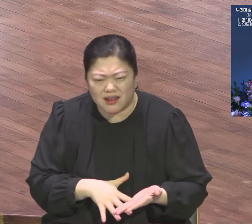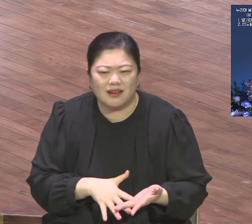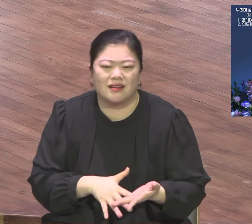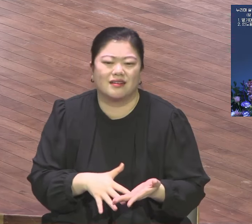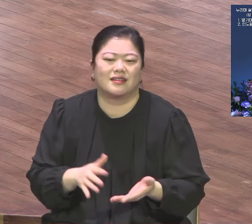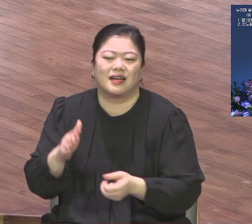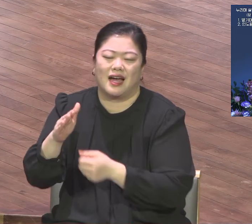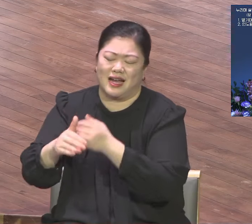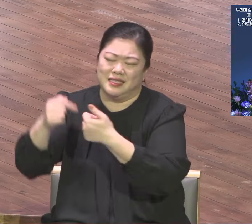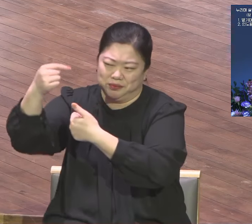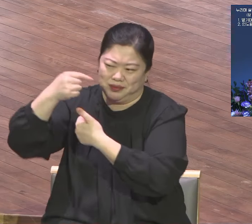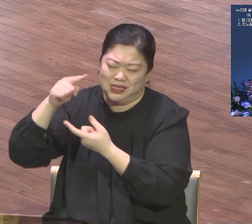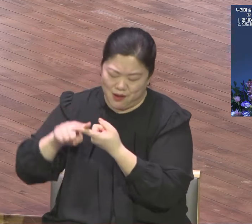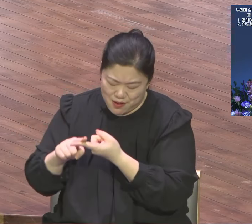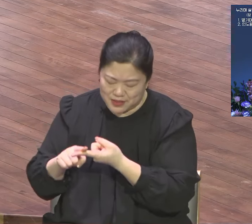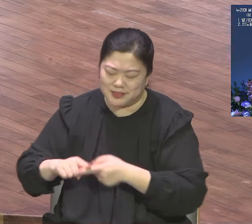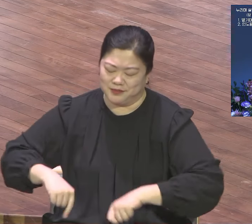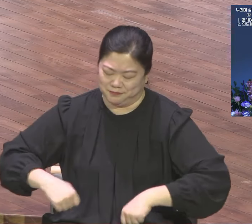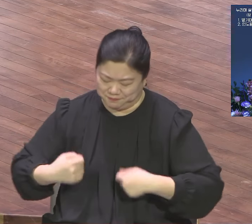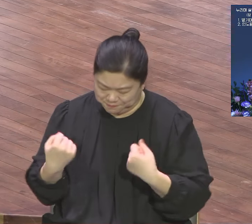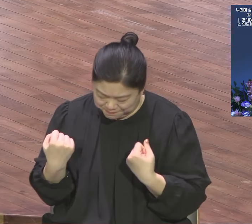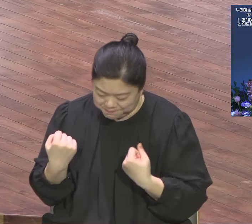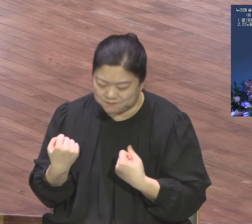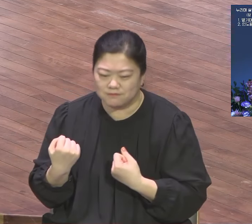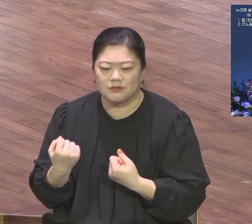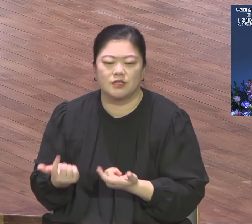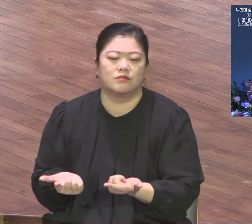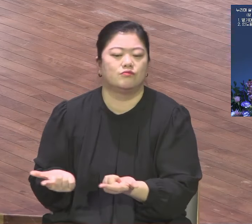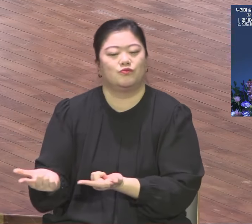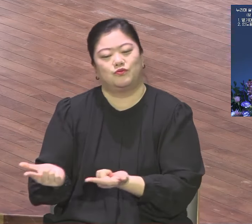뭘 해도 감사하고 즐겁고 신나고